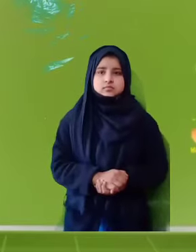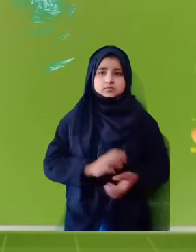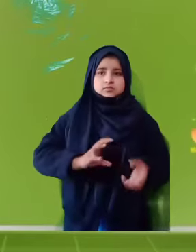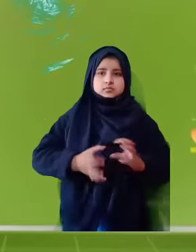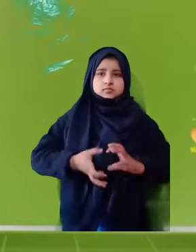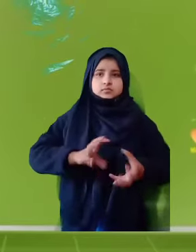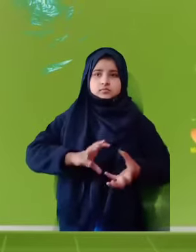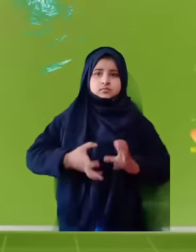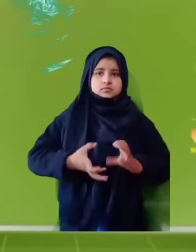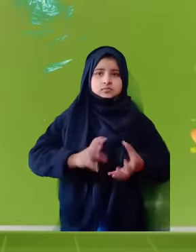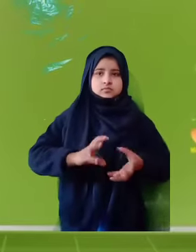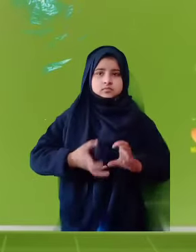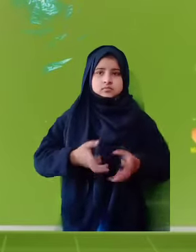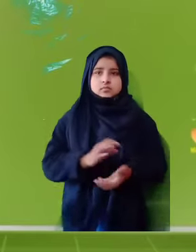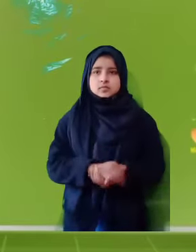ठोस,